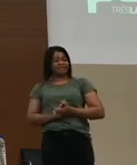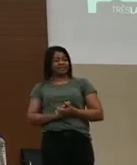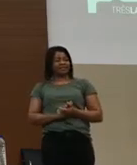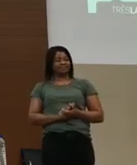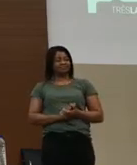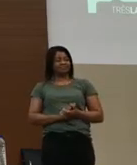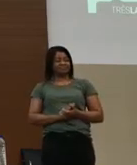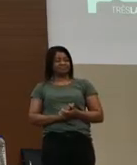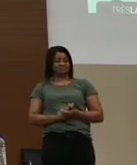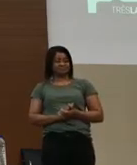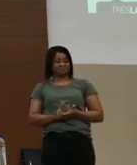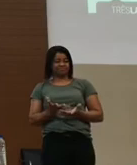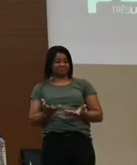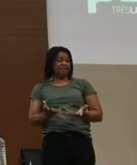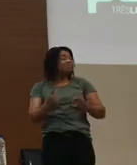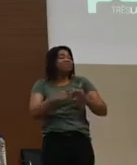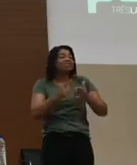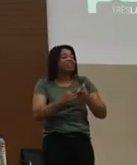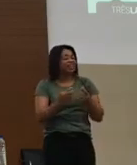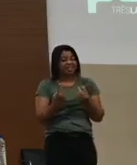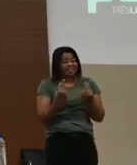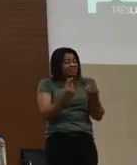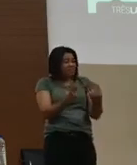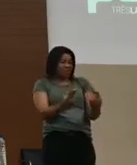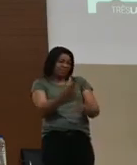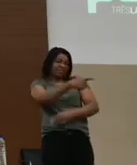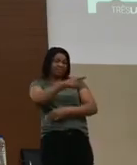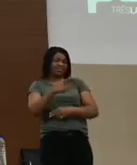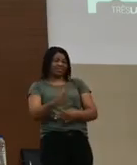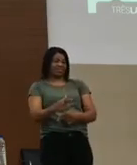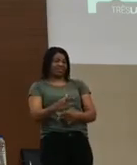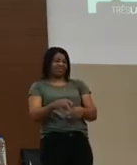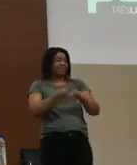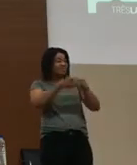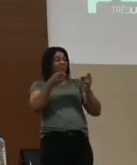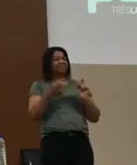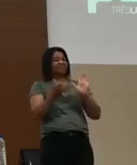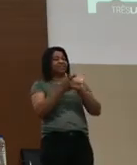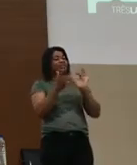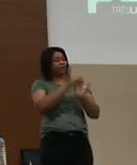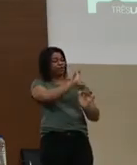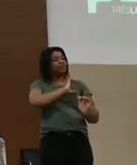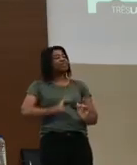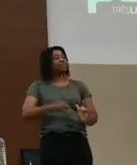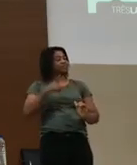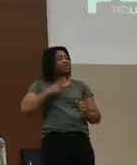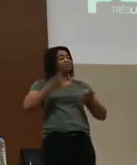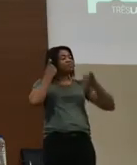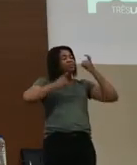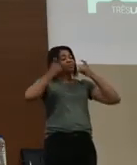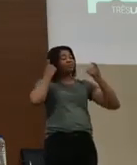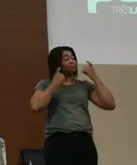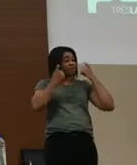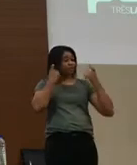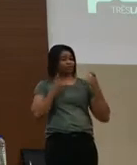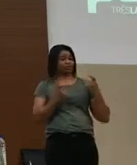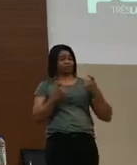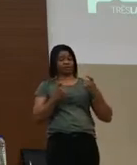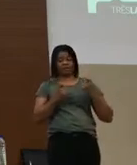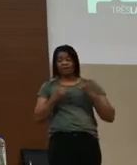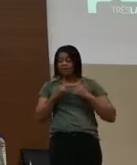e ninguém vai fazer igual. Mas em Jesus você vê Jesus preocupado com que os discípulos, com quem